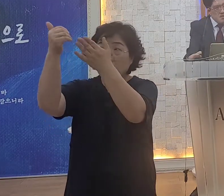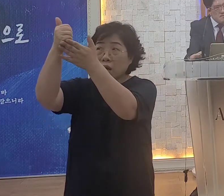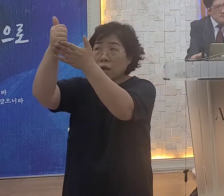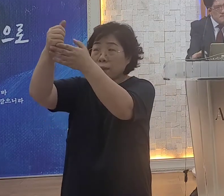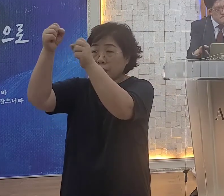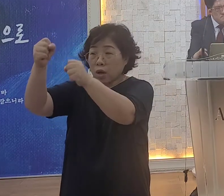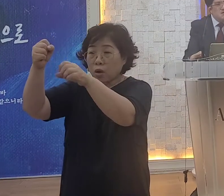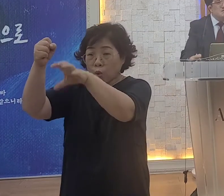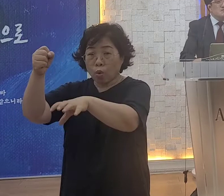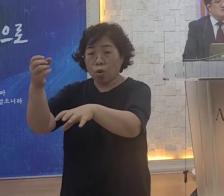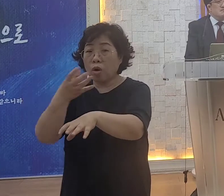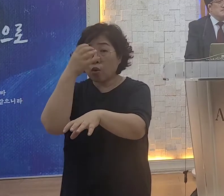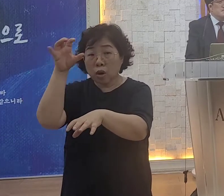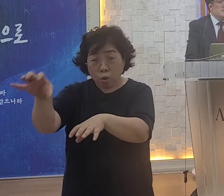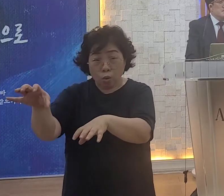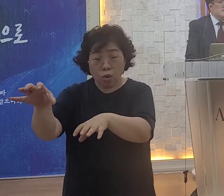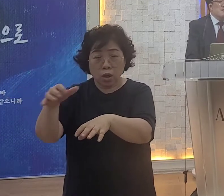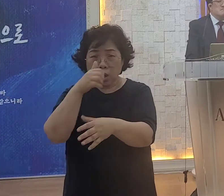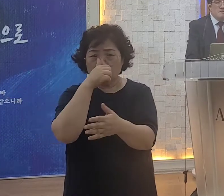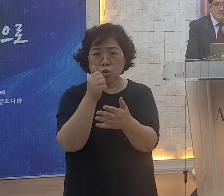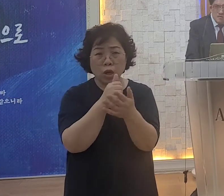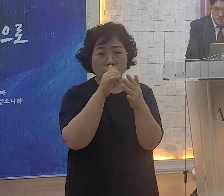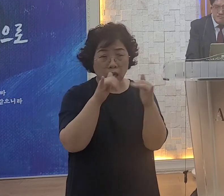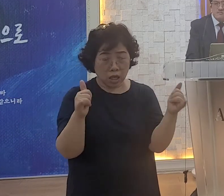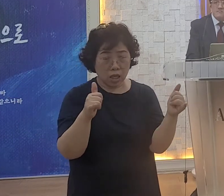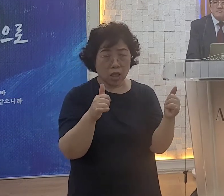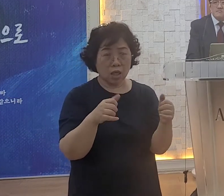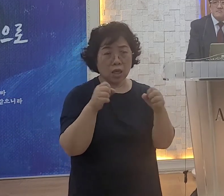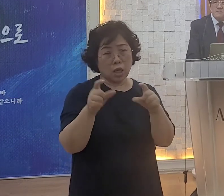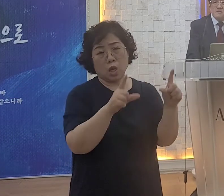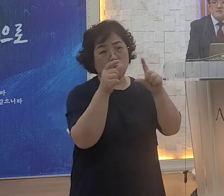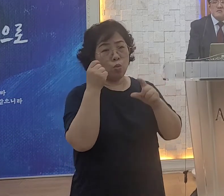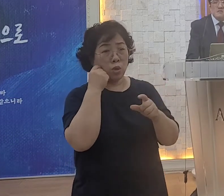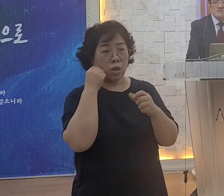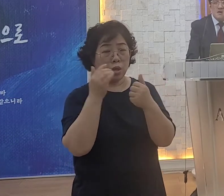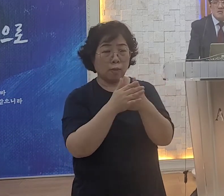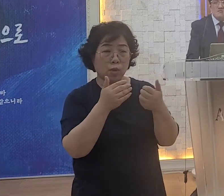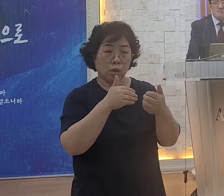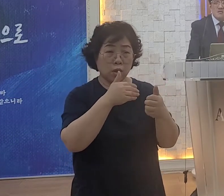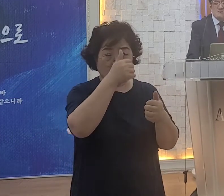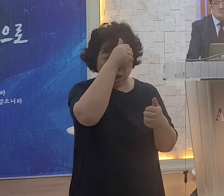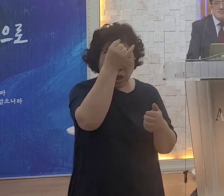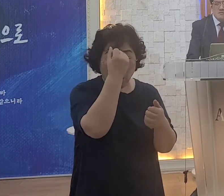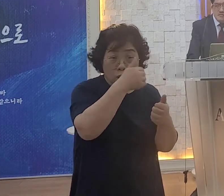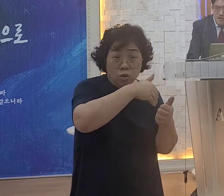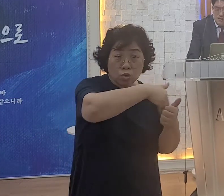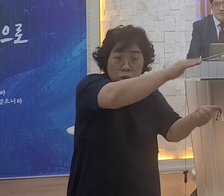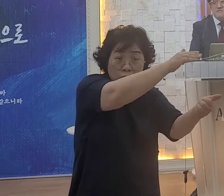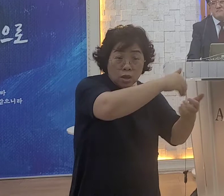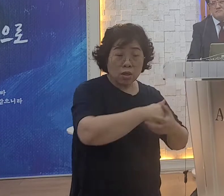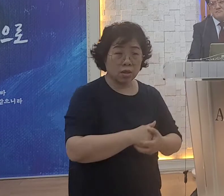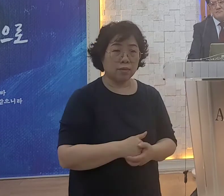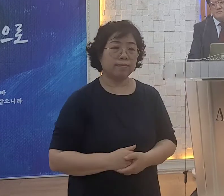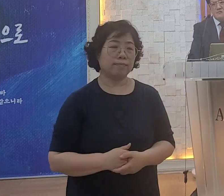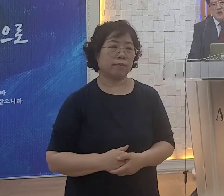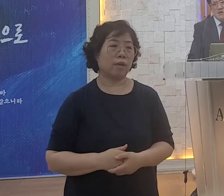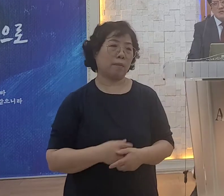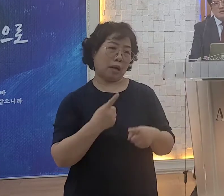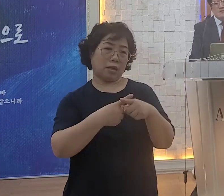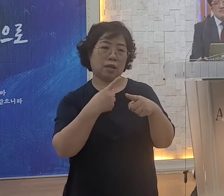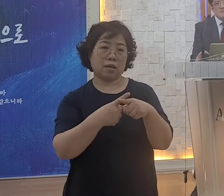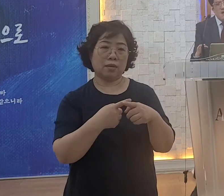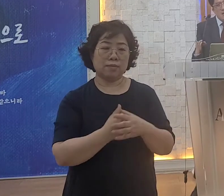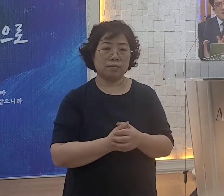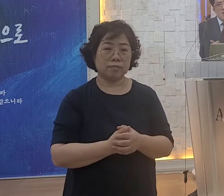거룩하신 곳에 죄인이 거할 수 없기 때문에 그래서 그 에덴 동산에 쫓김을 당한 거예요.